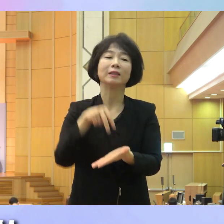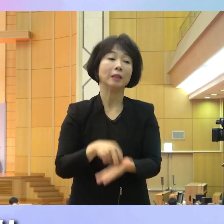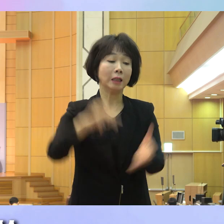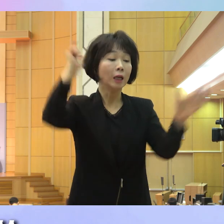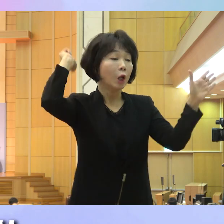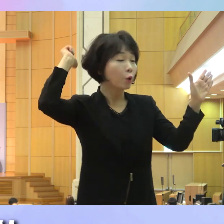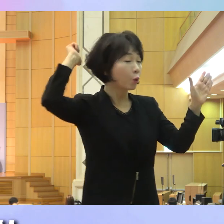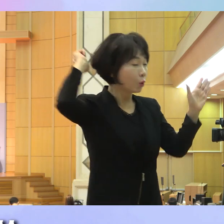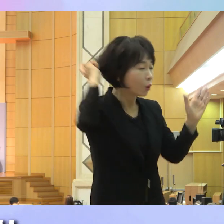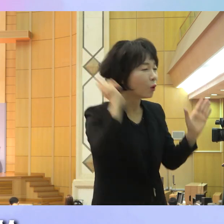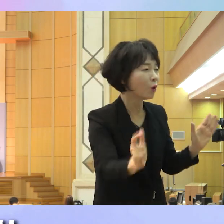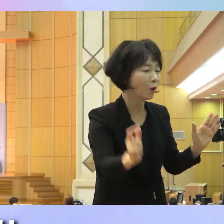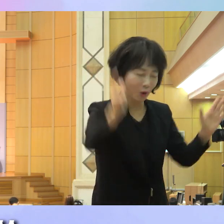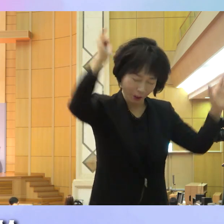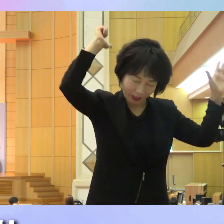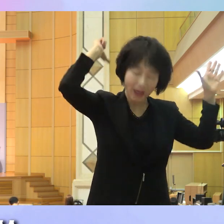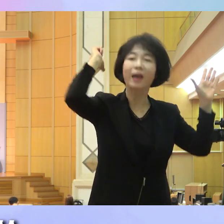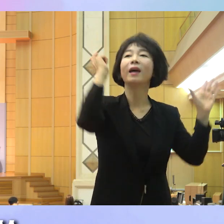서리라.